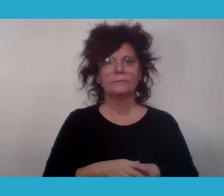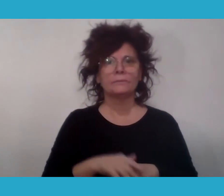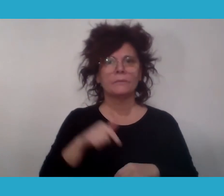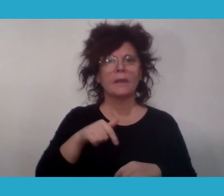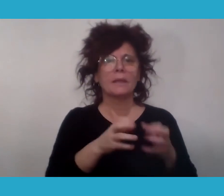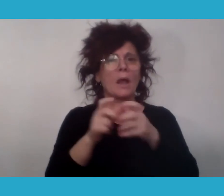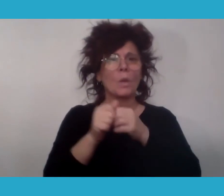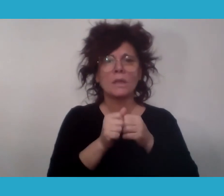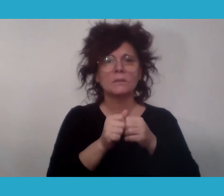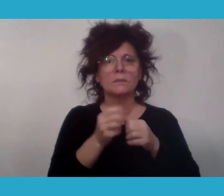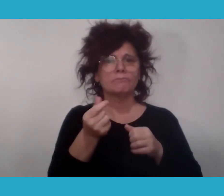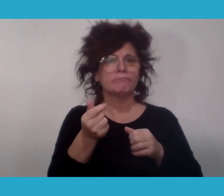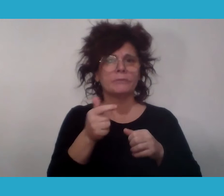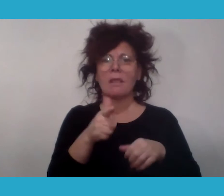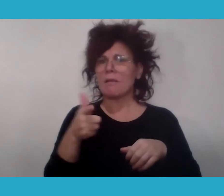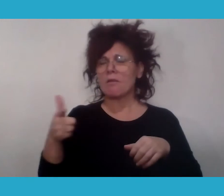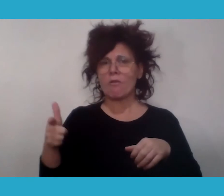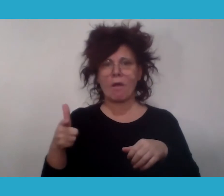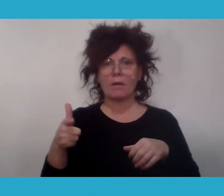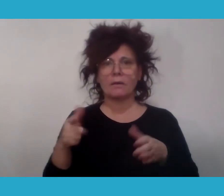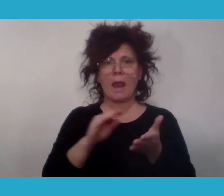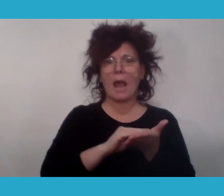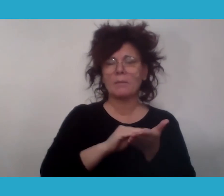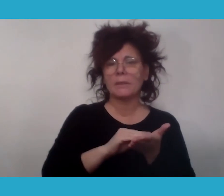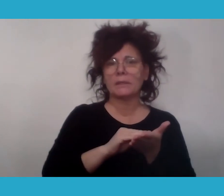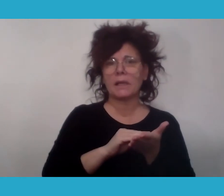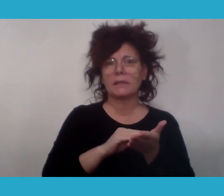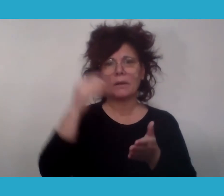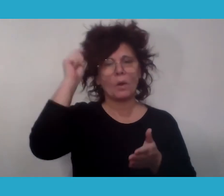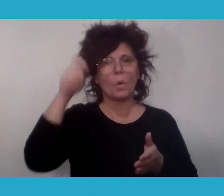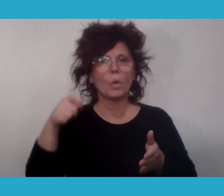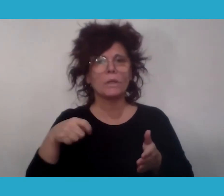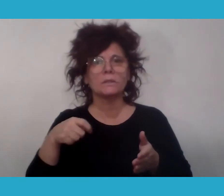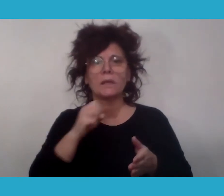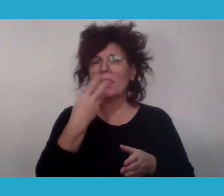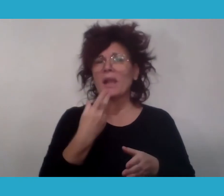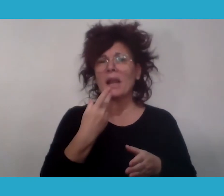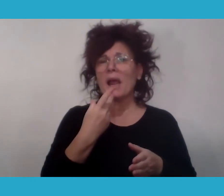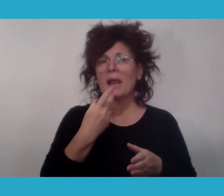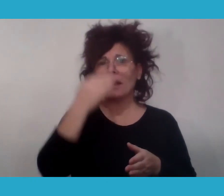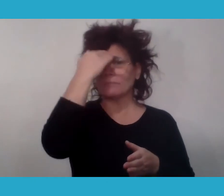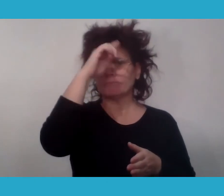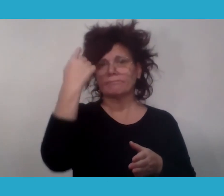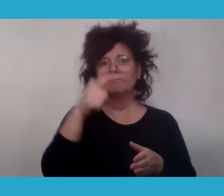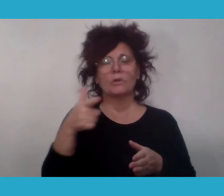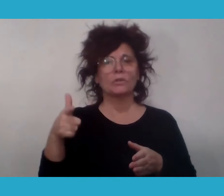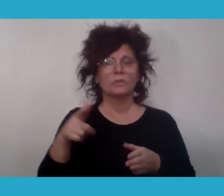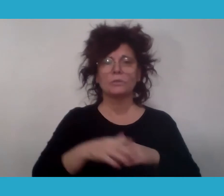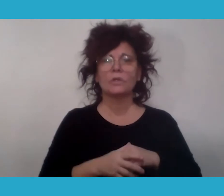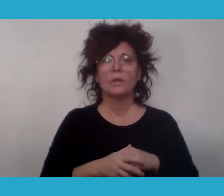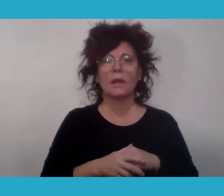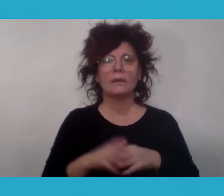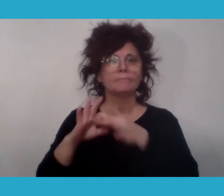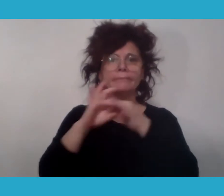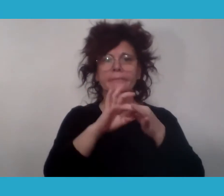audiencia carece de toda validez, debiendo a las autoridades administrativas y judiciales declararla inconstitucional en cumplimiento del artículo 41 de la Constitución Nacional, así